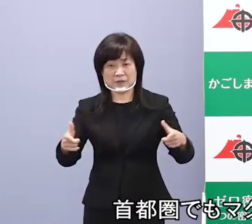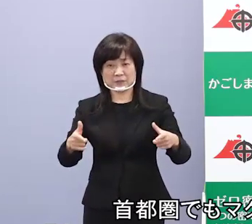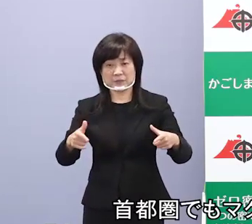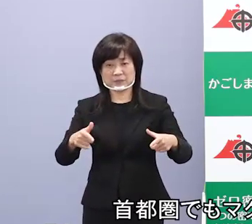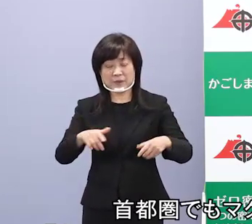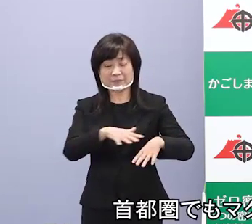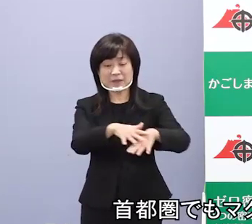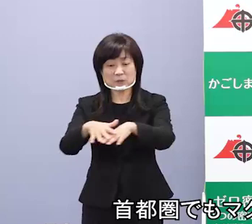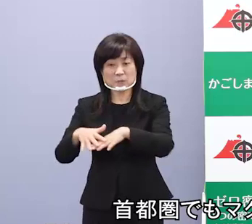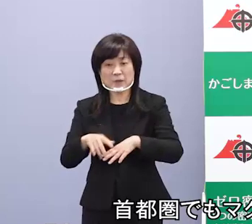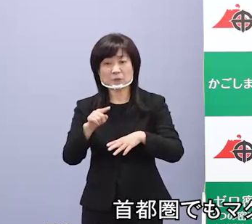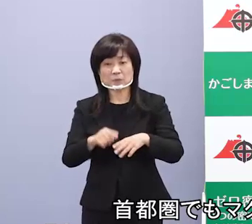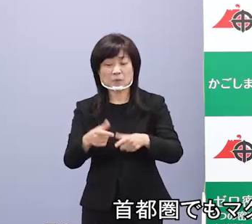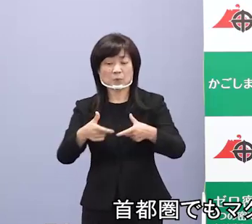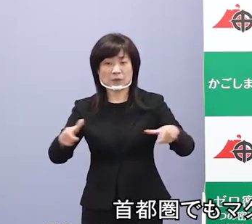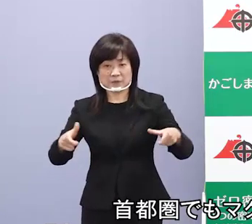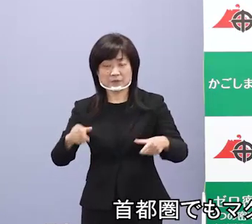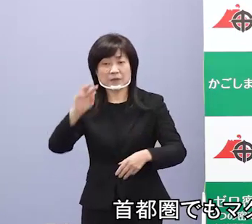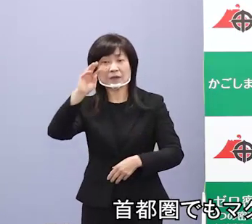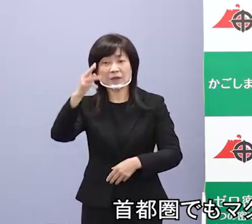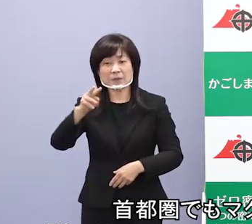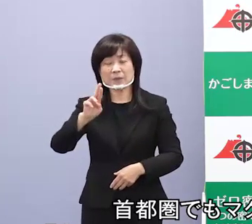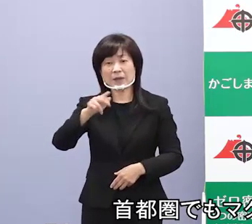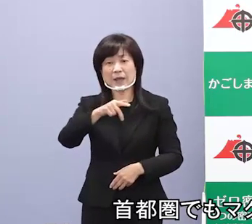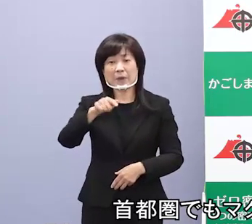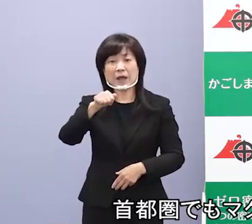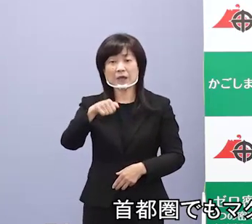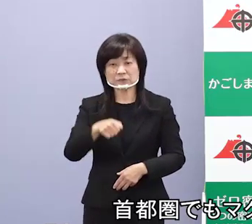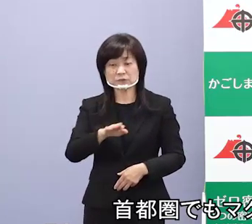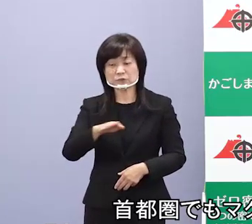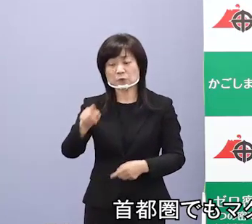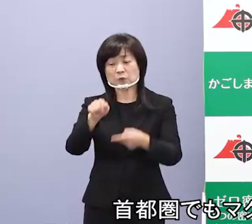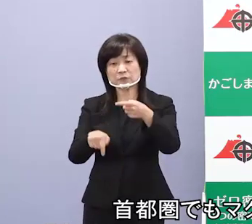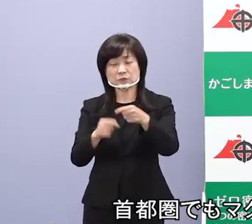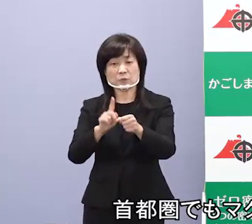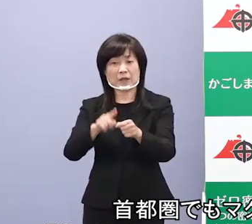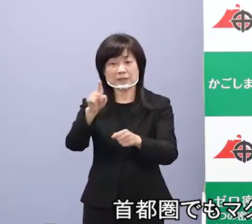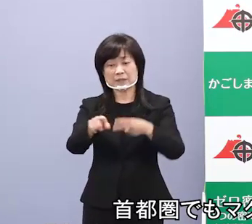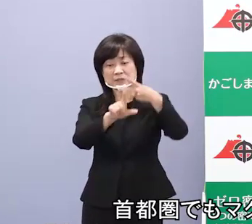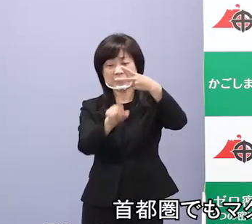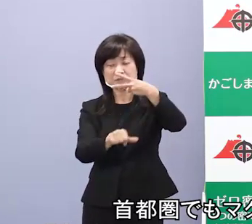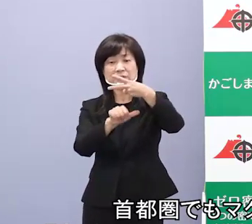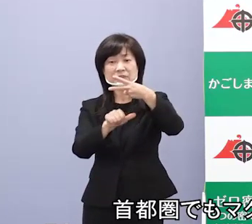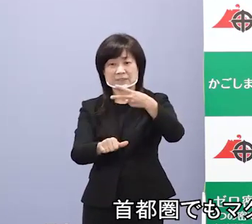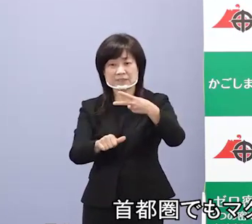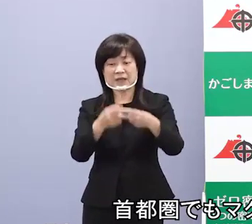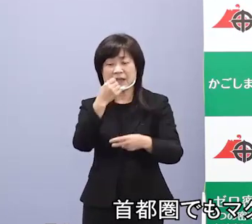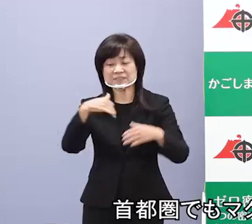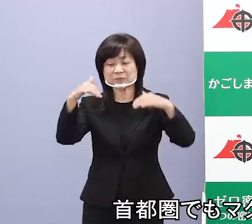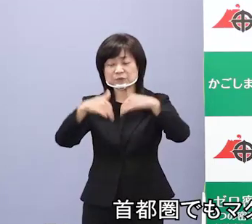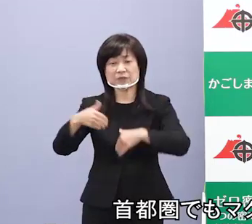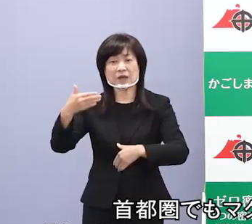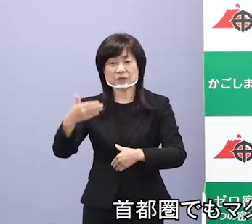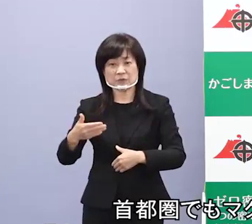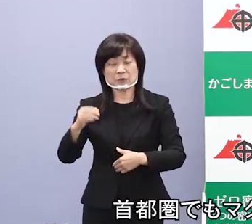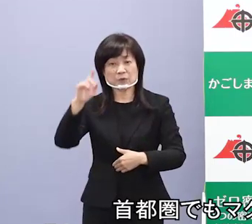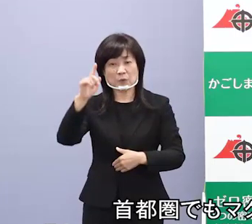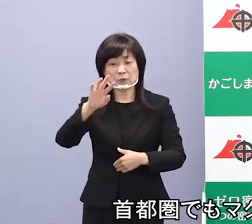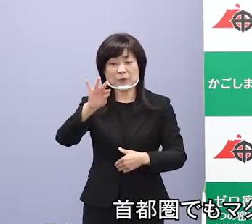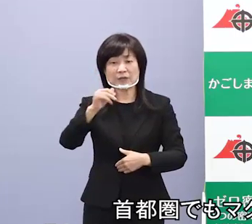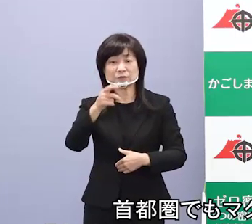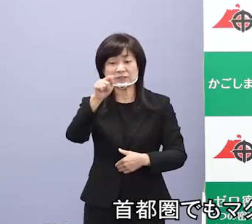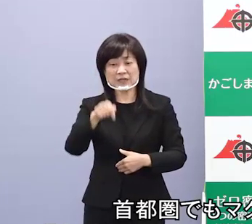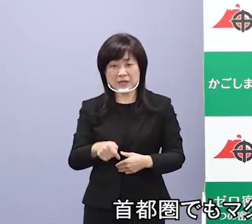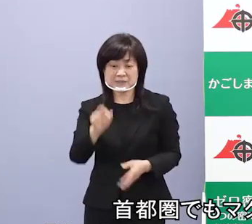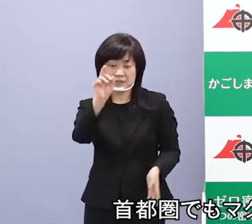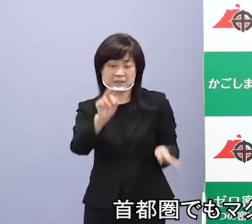化を図るため、鹿児島ラバーズ横丁を来年2月5日に渋谷区の東京カルチャーセンターで開催